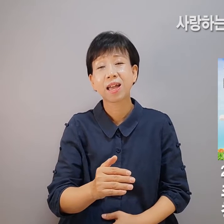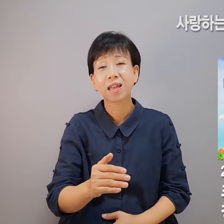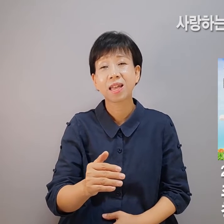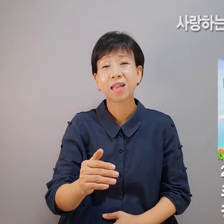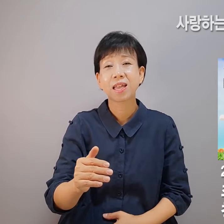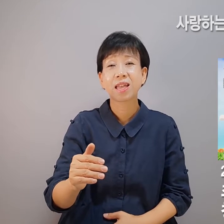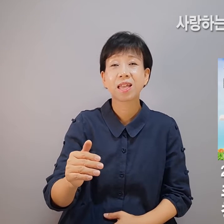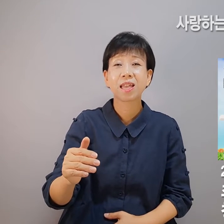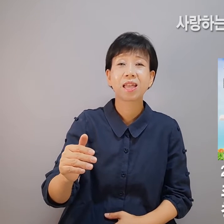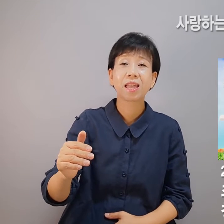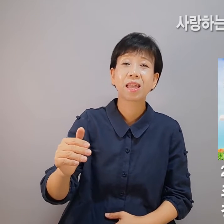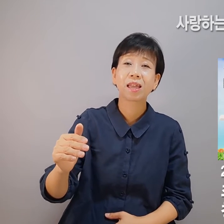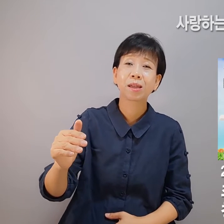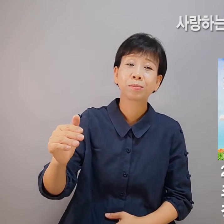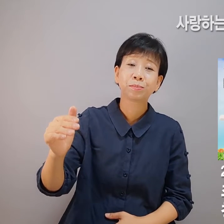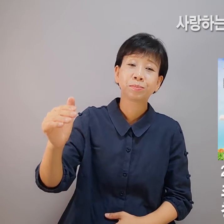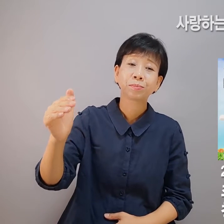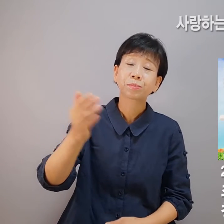나가네.